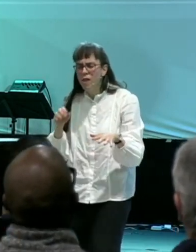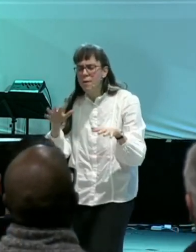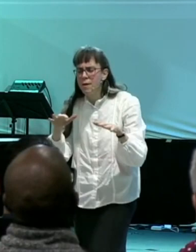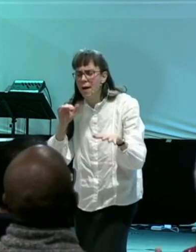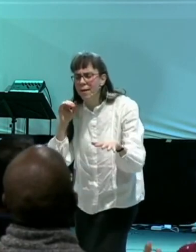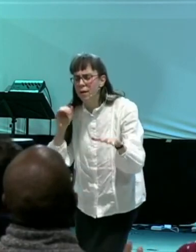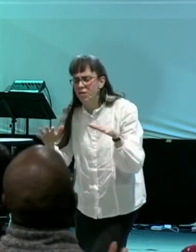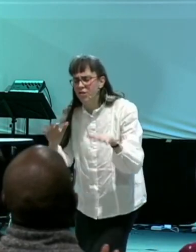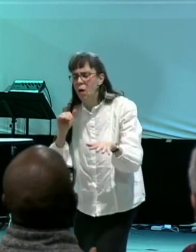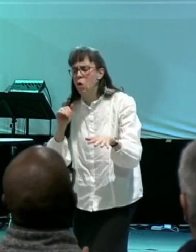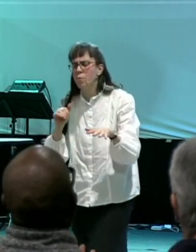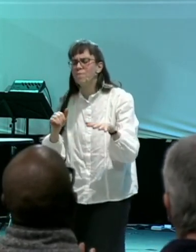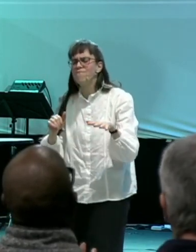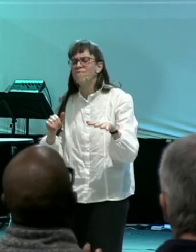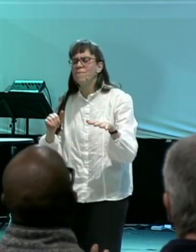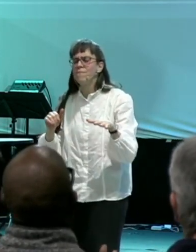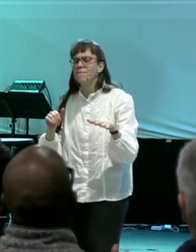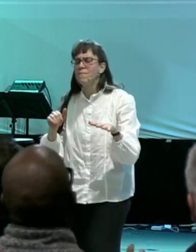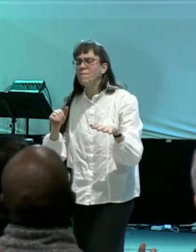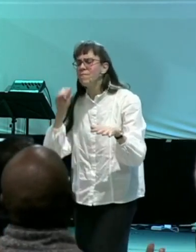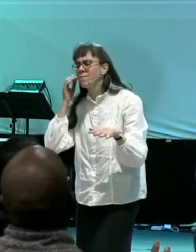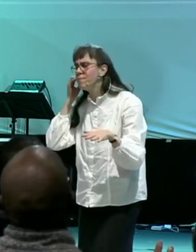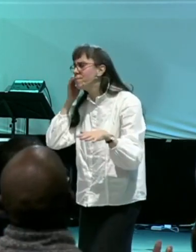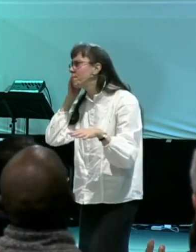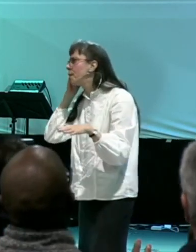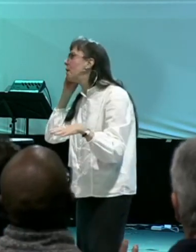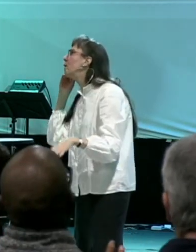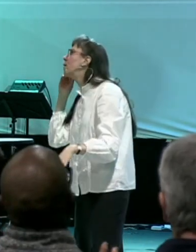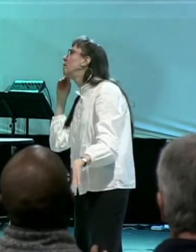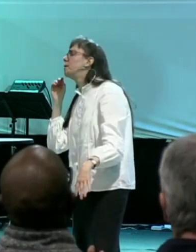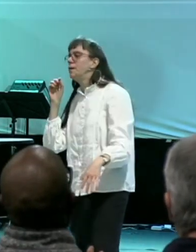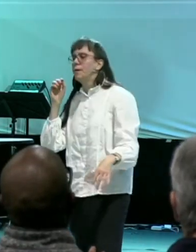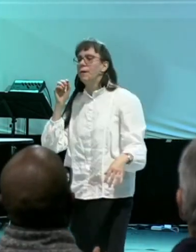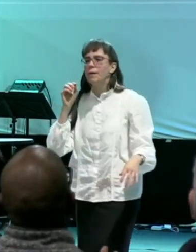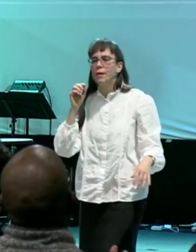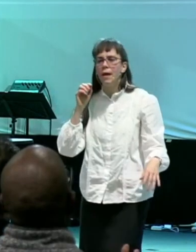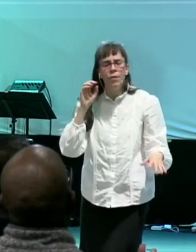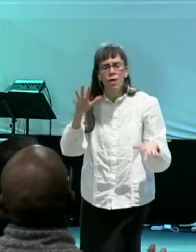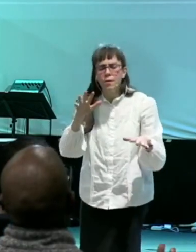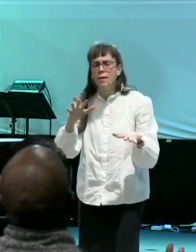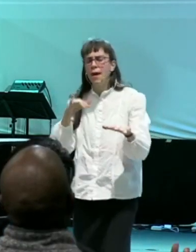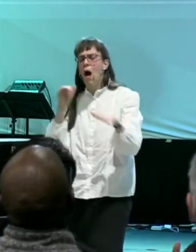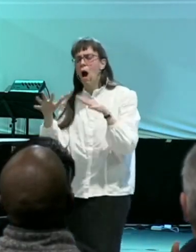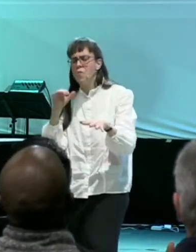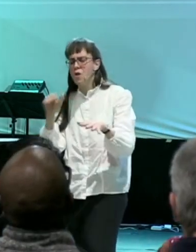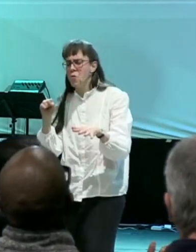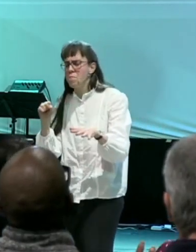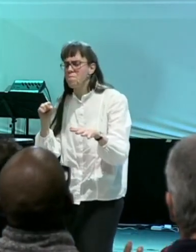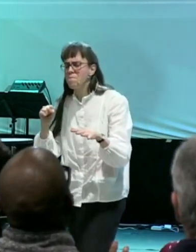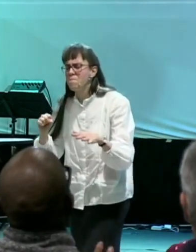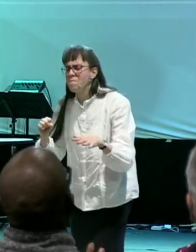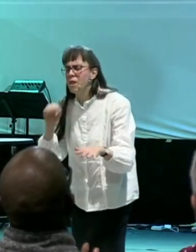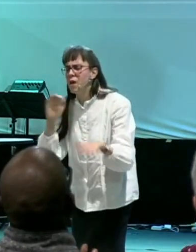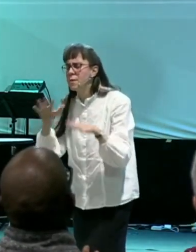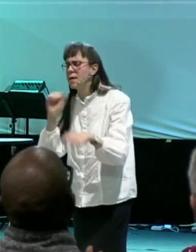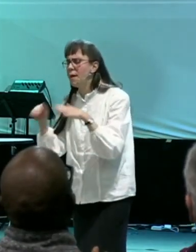nuire. Jésus a rajouté, rien ne peut te nuire. Je rajoute, rien ne peut te nuire. And nothing can harm rien you. Ne